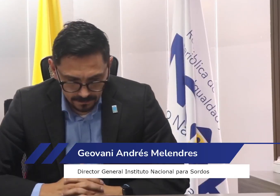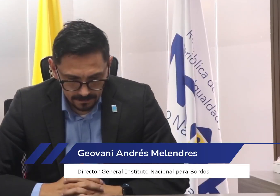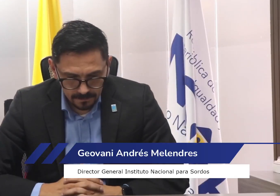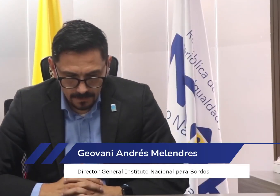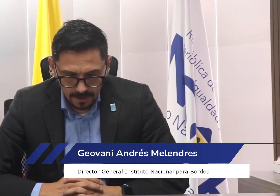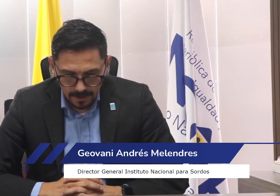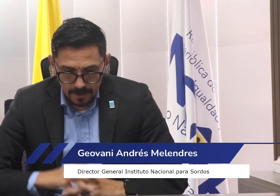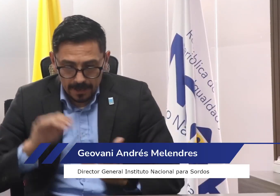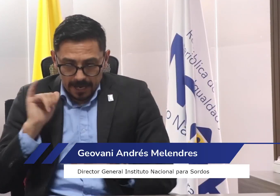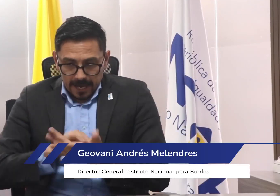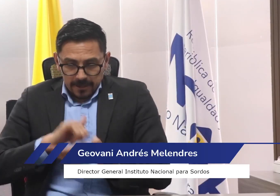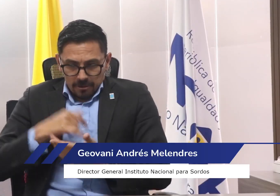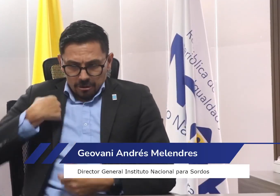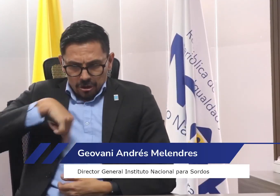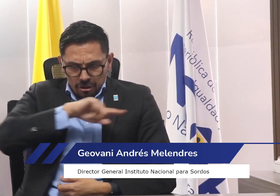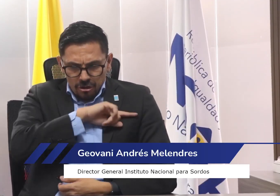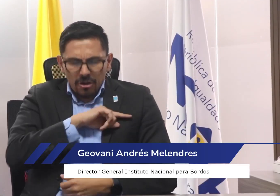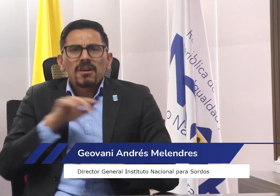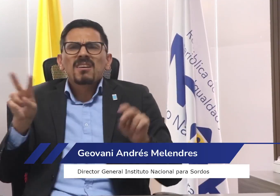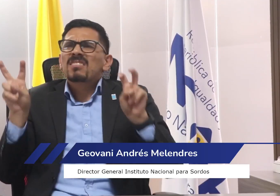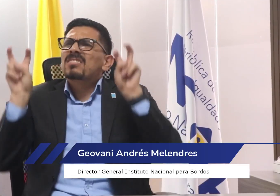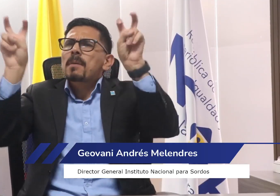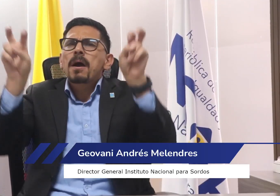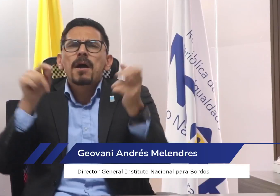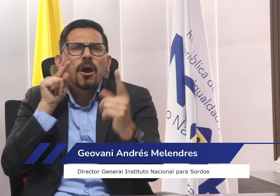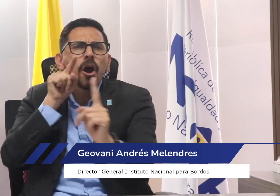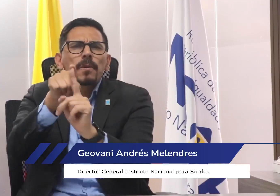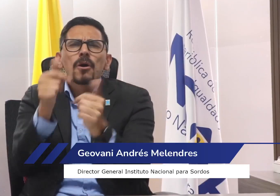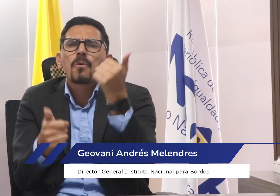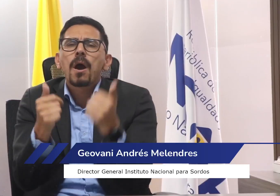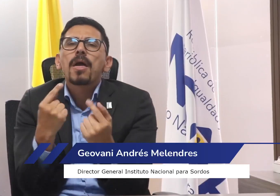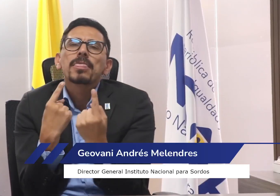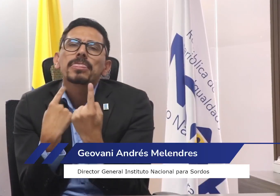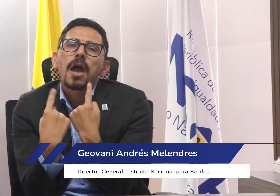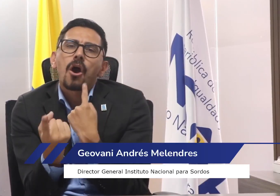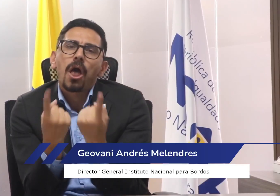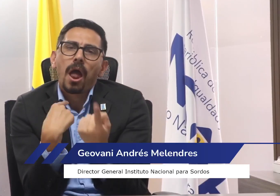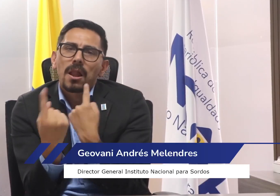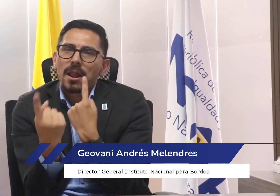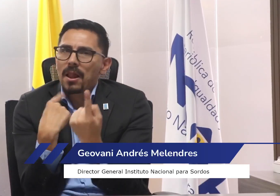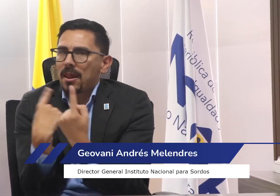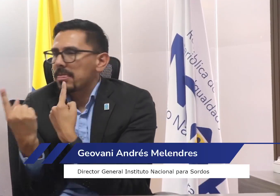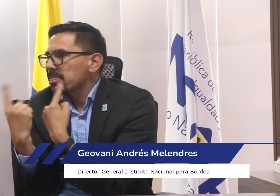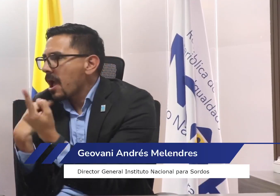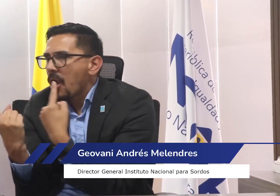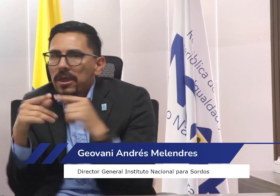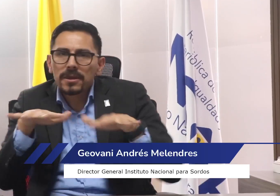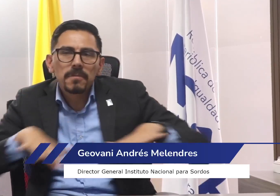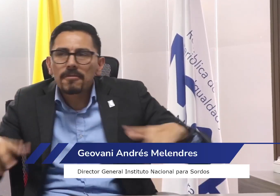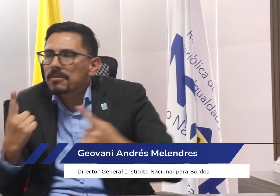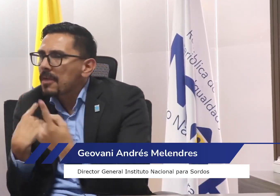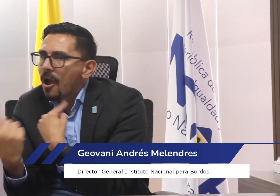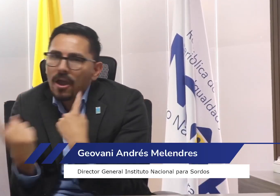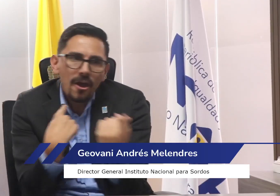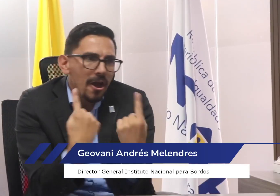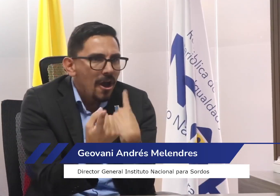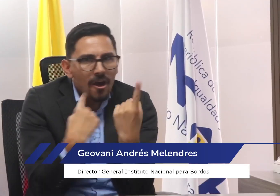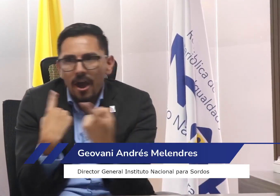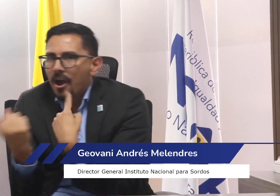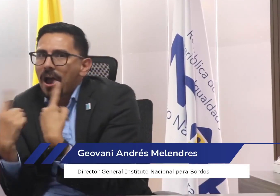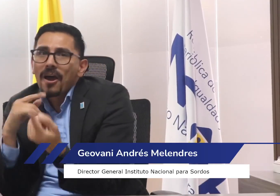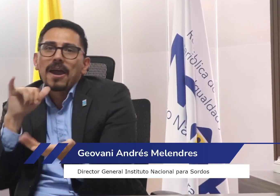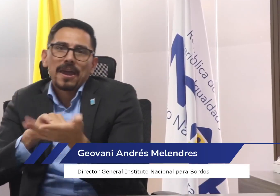conocimiento. Este evento se propone como un espacio de diálogo abierto y crítico sobre la sordidad y el